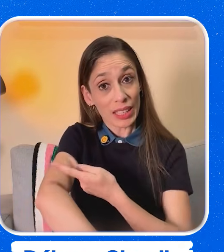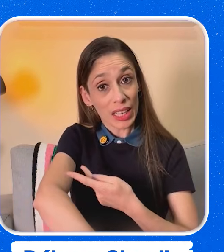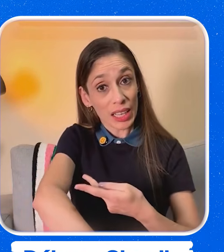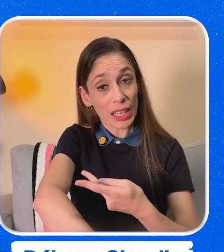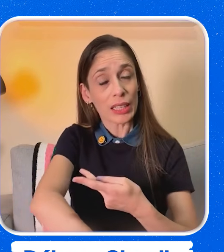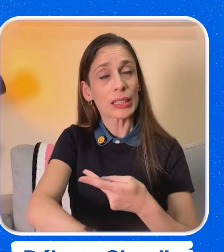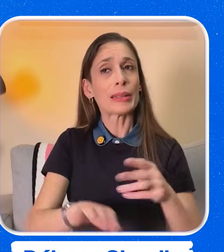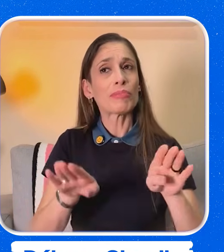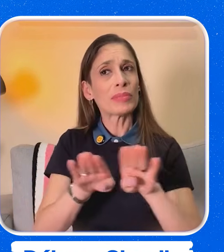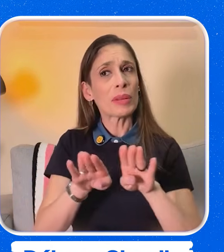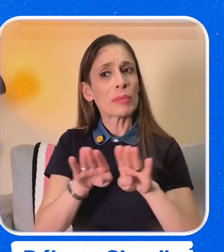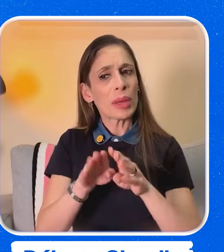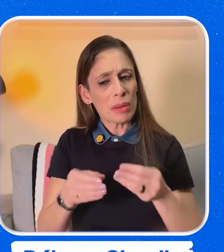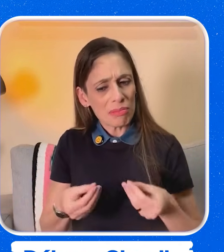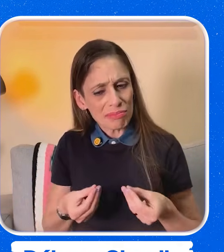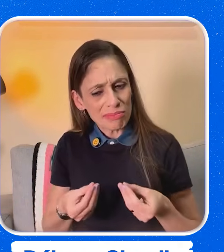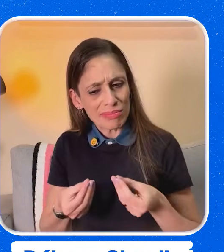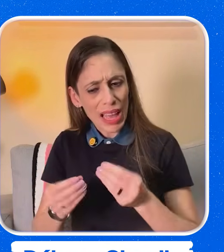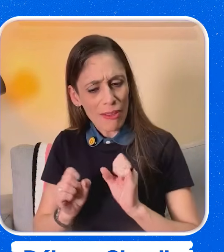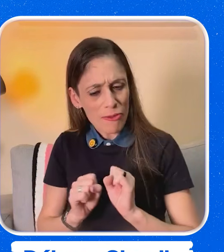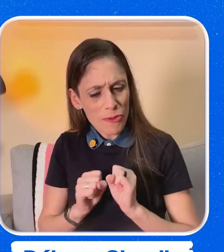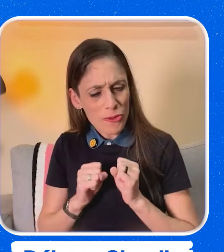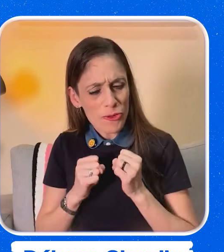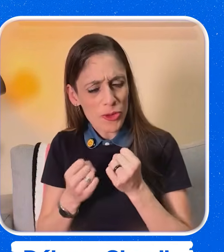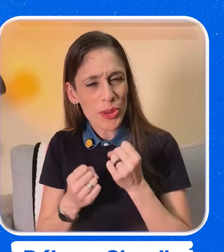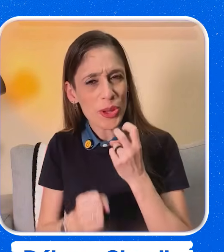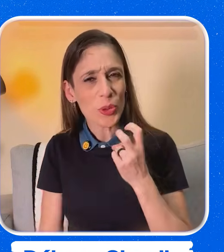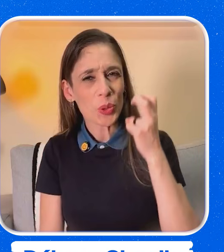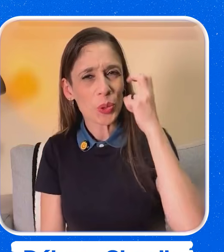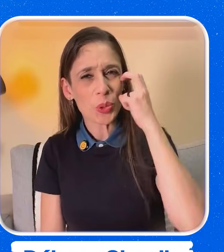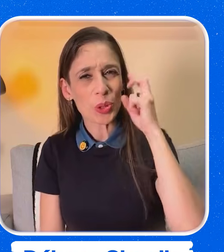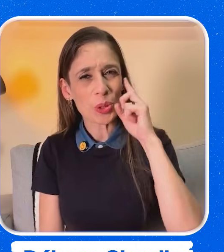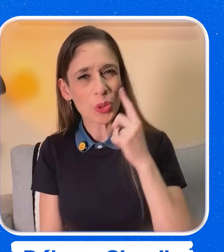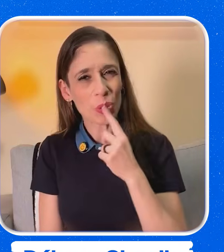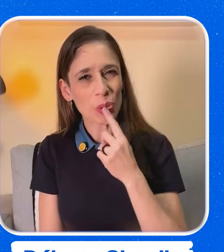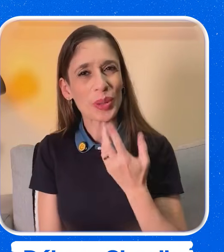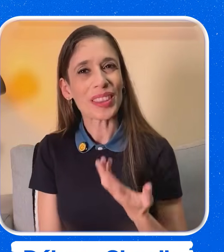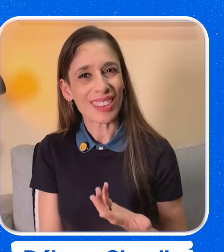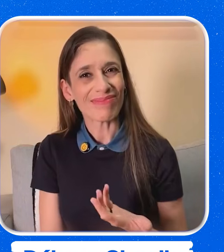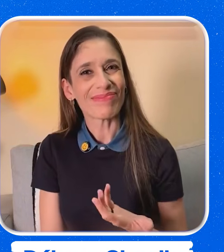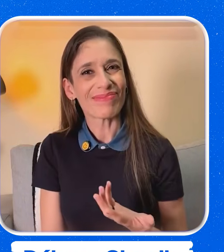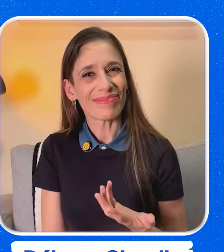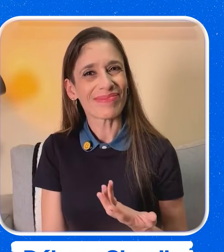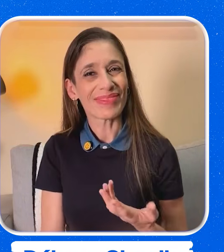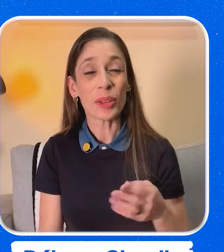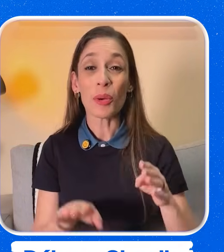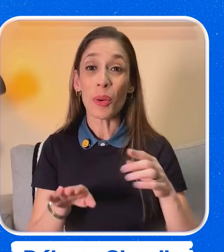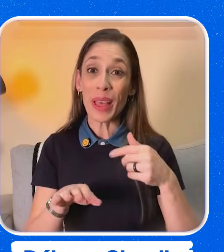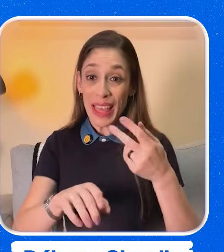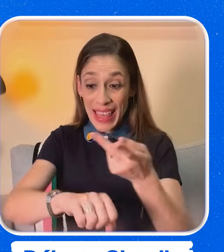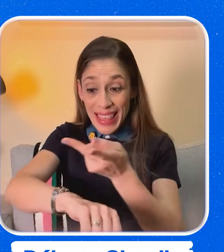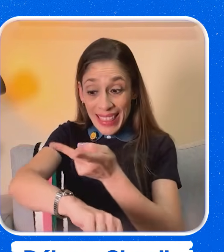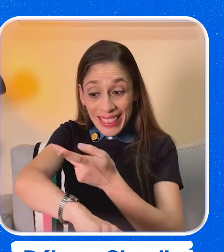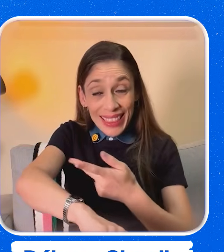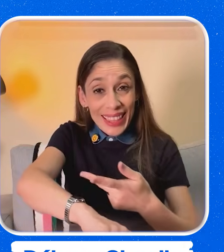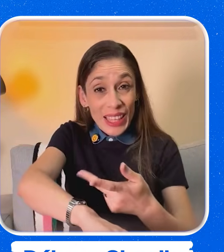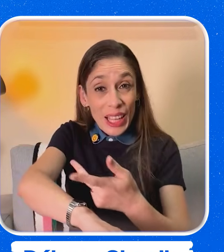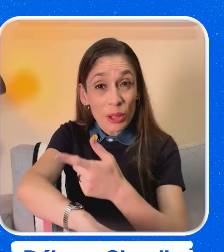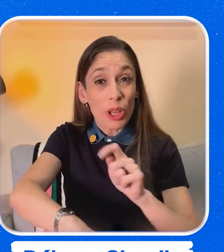né? Porque não só pessoas surdas, tatuar pessoas surdas, mas também levar também para perto dos ouvintes,